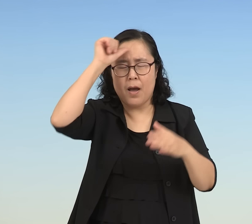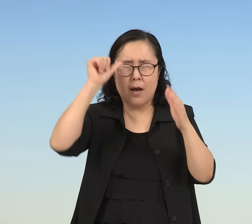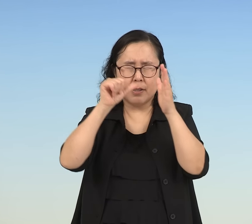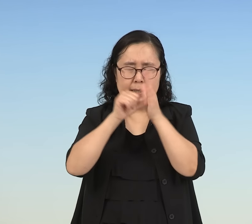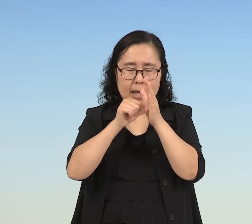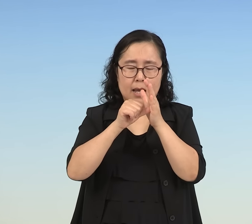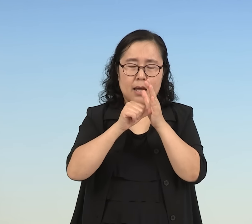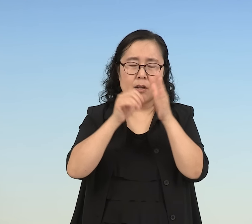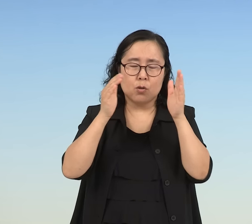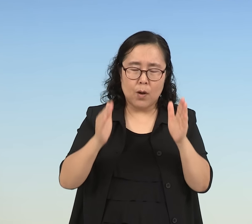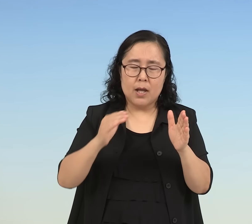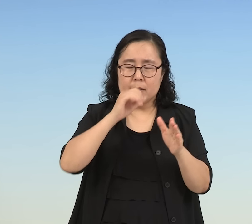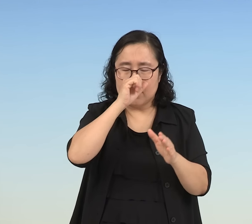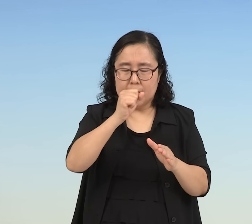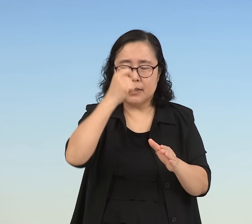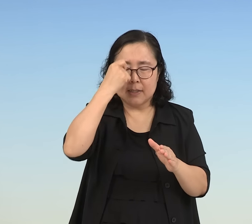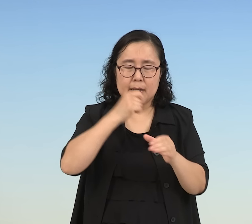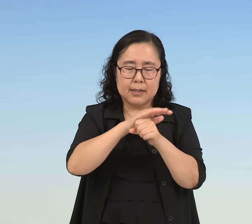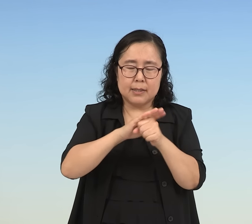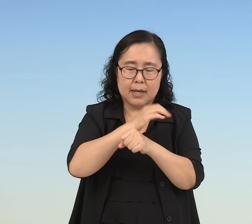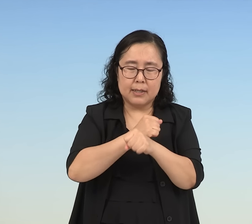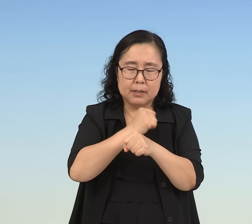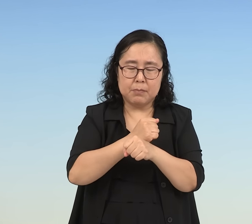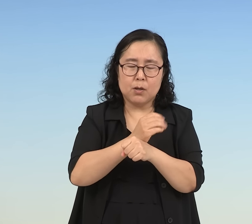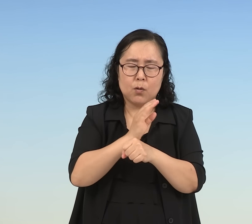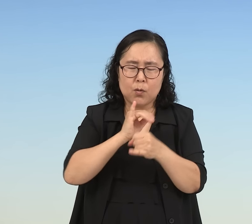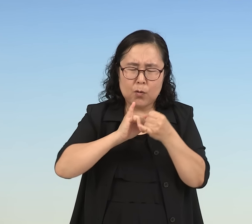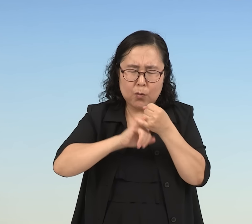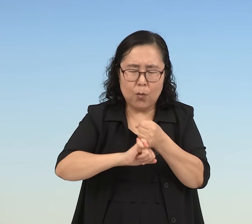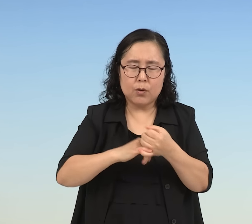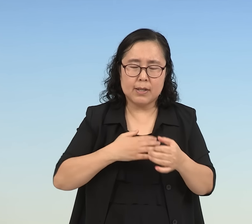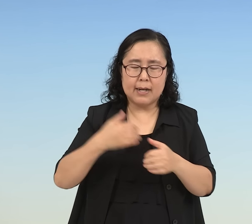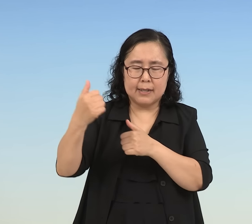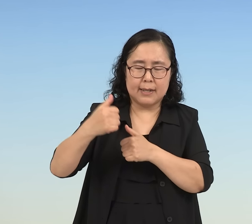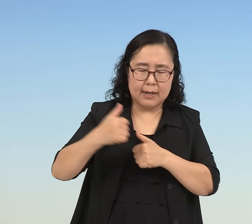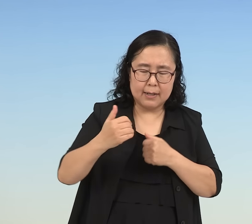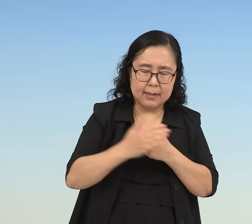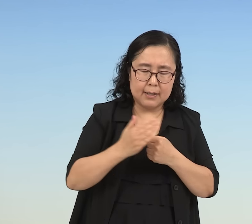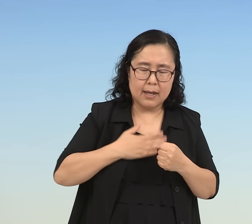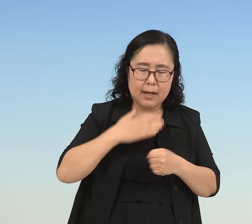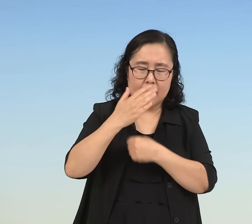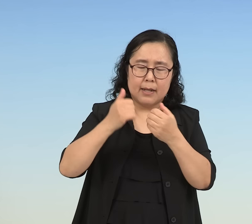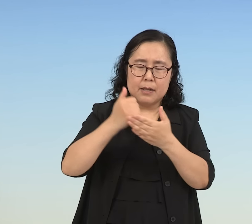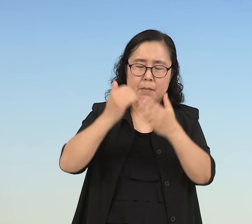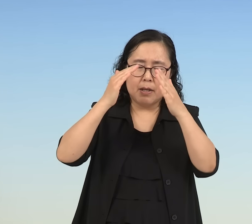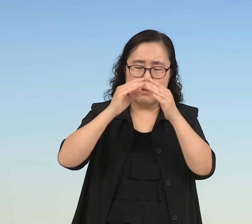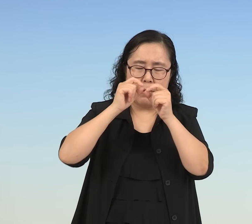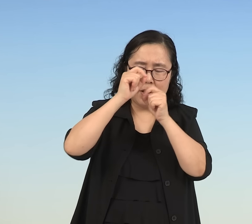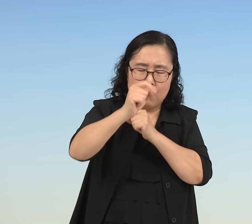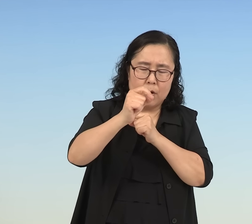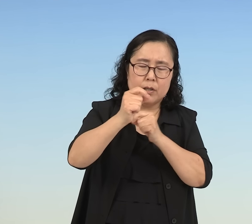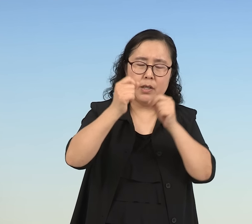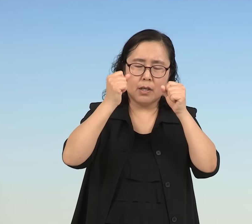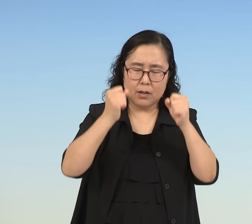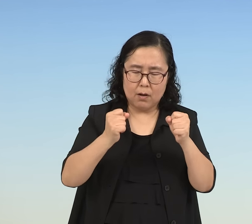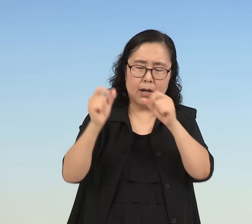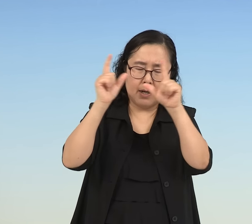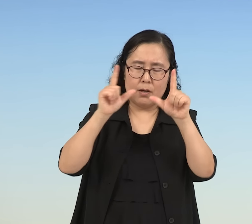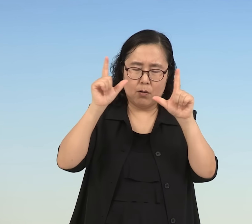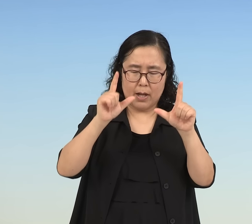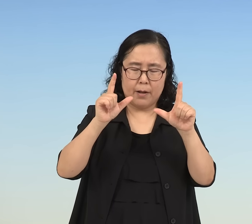내 평생에 선하심과 인자하심이 반드시 나를 따르리니 내가 여호와의 집에